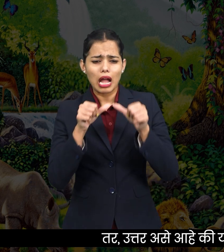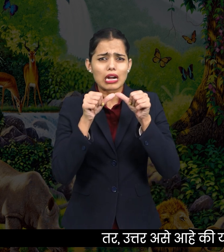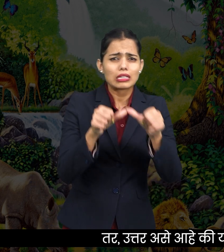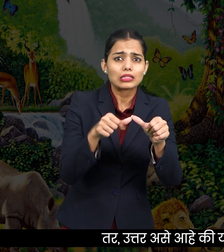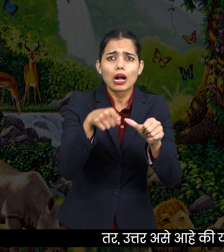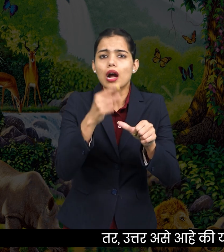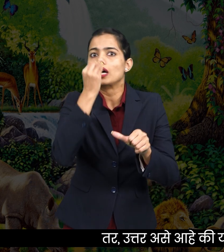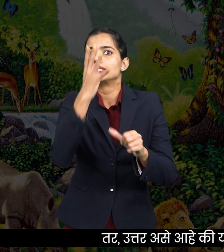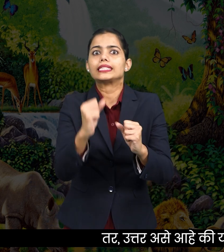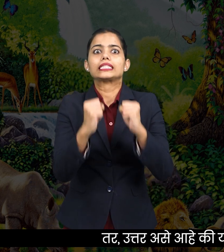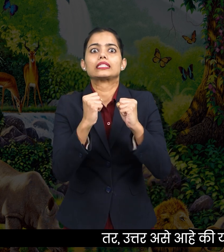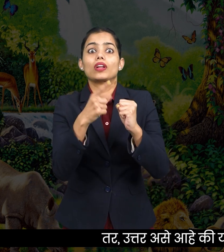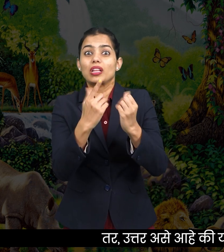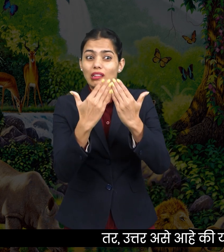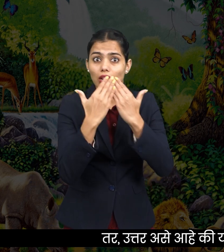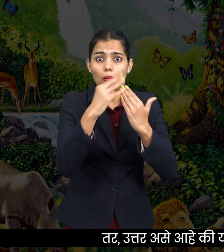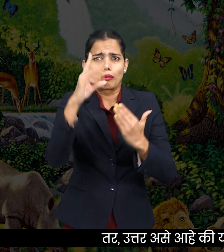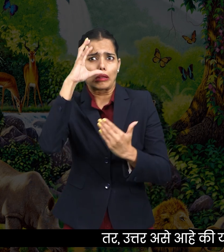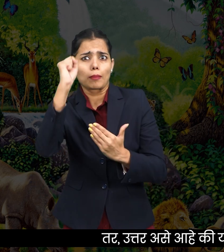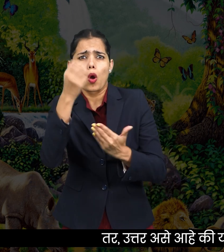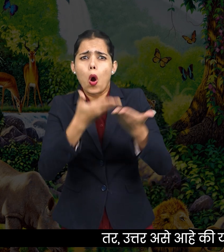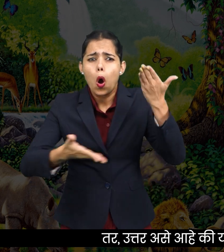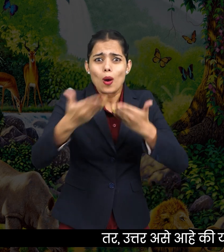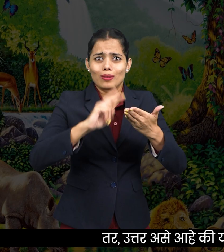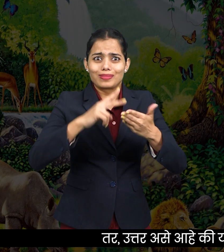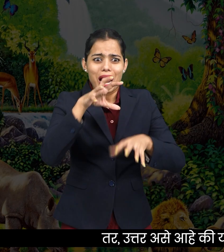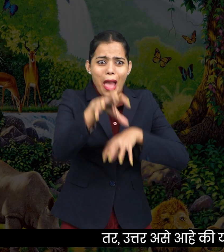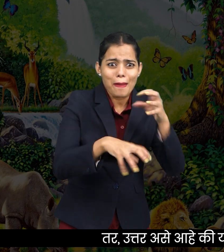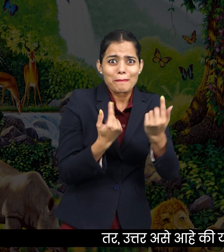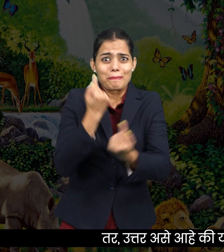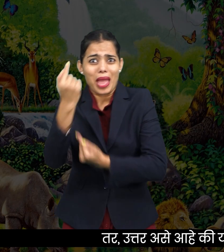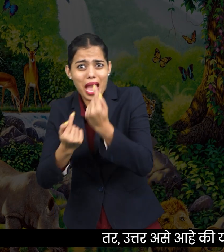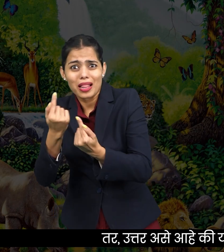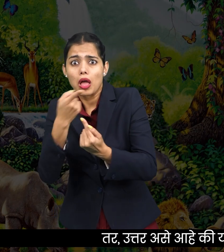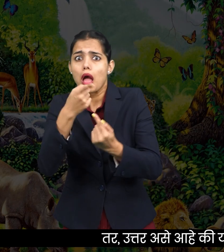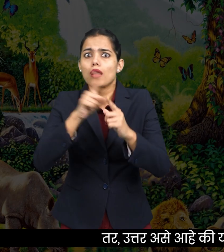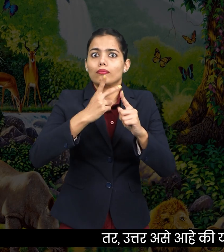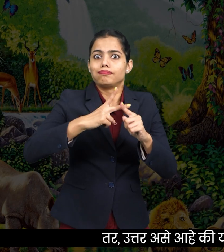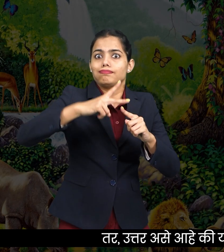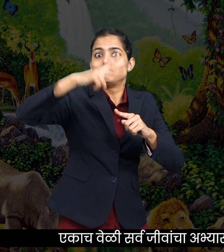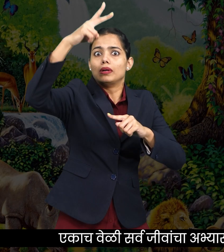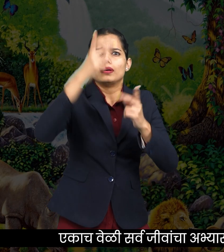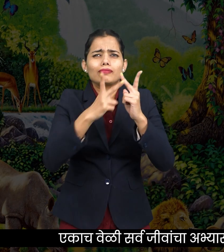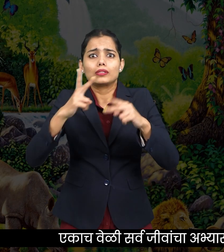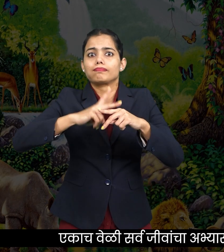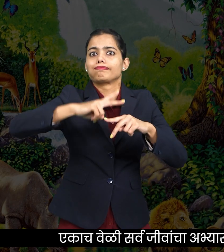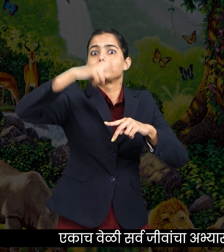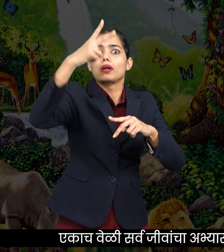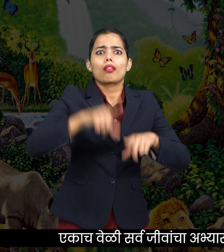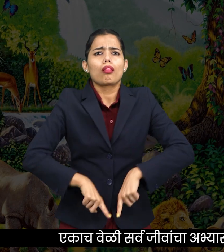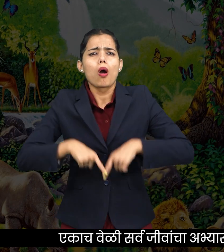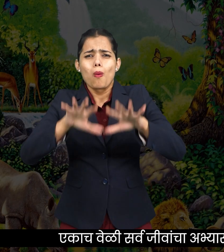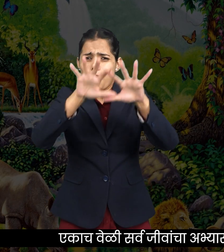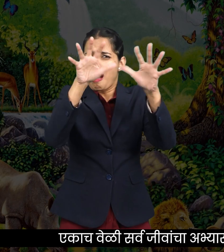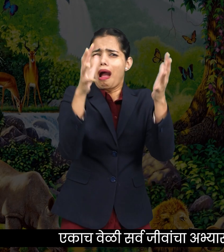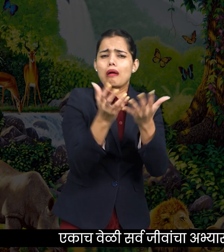तर तर उत्तर असं आहे की या वैविध्यपूर्ण जिवंत जगामध्ये एकाच वेळी सर्व